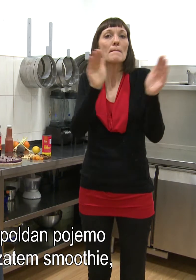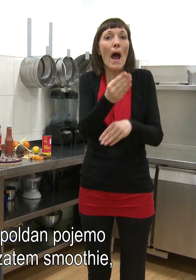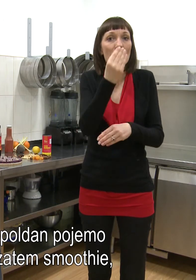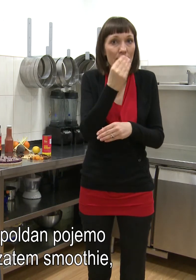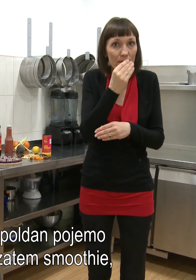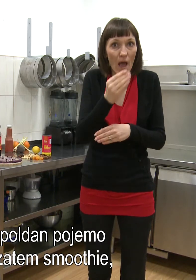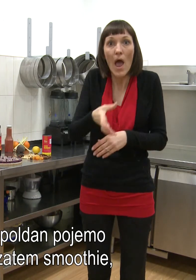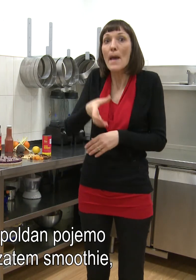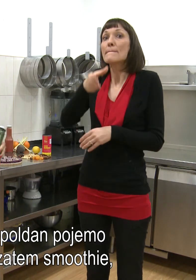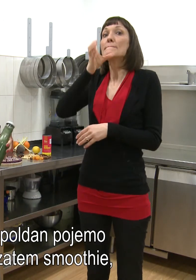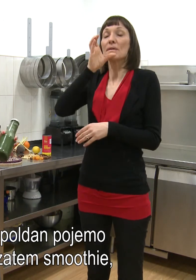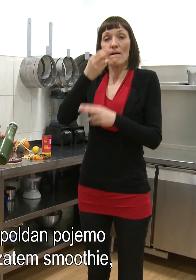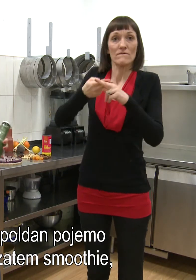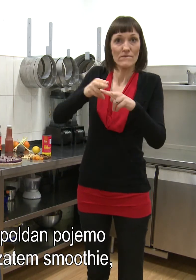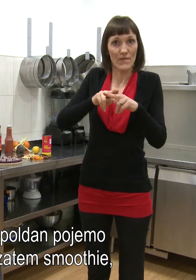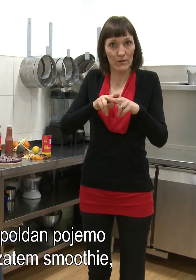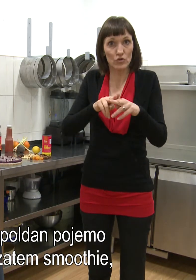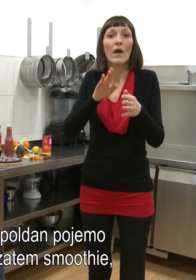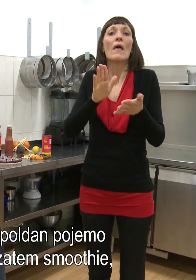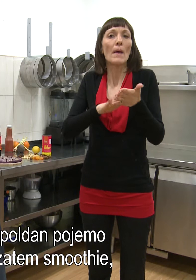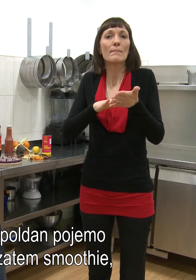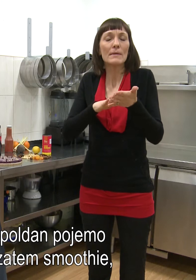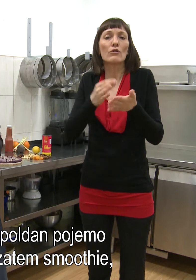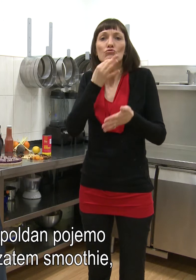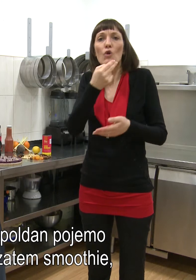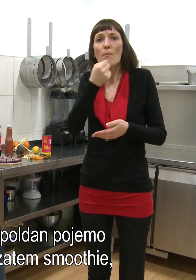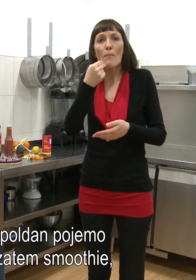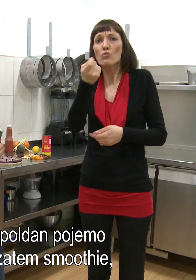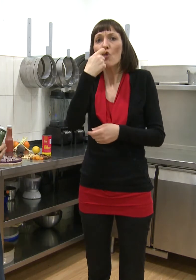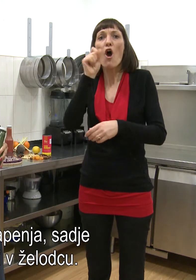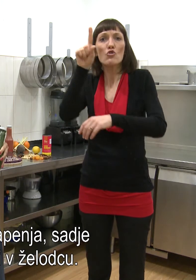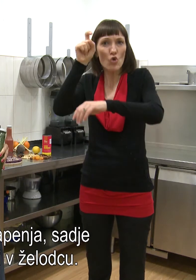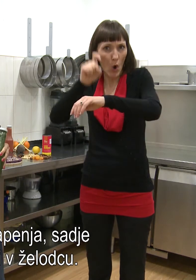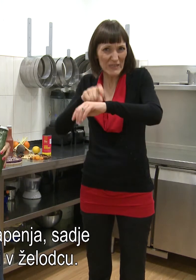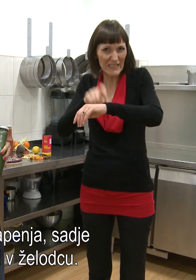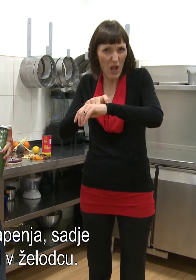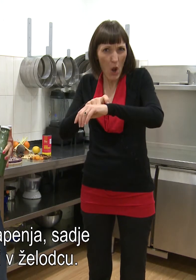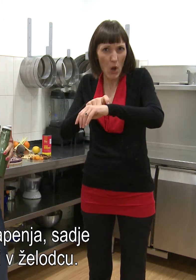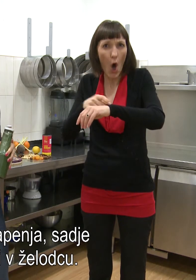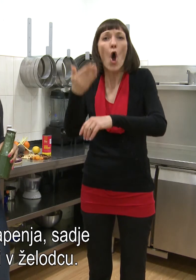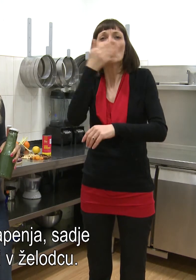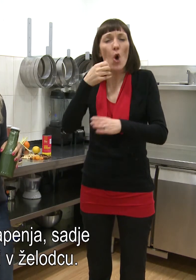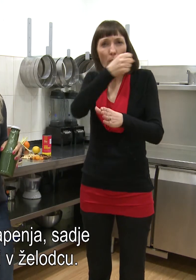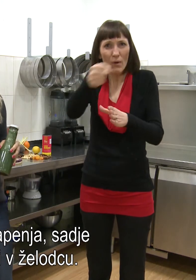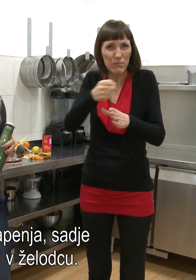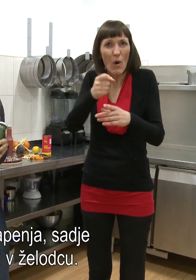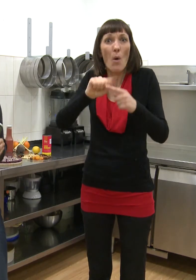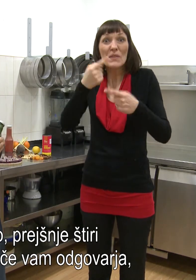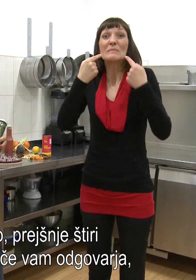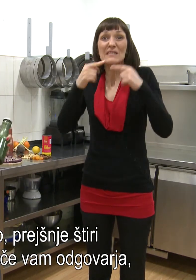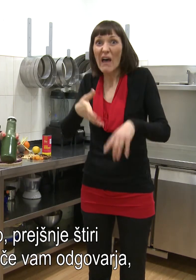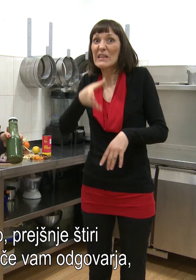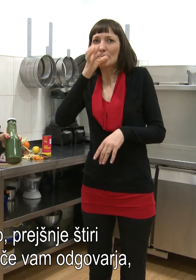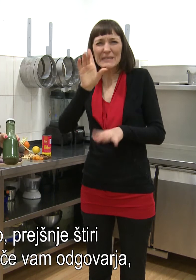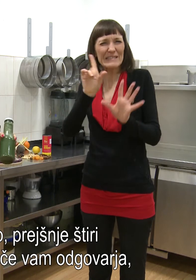recimo mi popoldan pojemo toplo kosilo, pa potem za tem smuti nas lahko napenja, sadje začne vreti v želodcu. Če pa